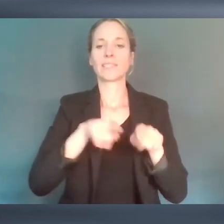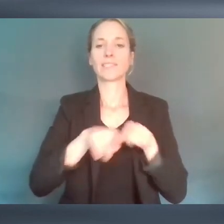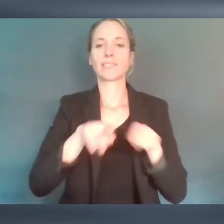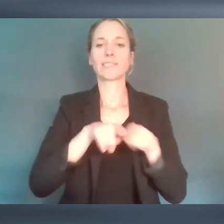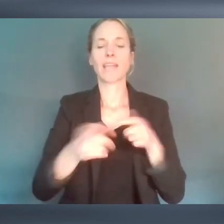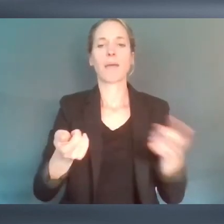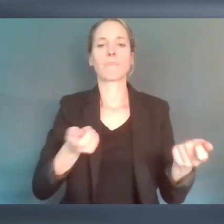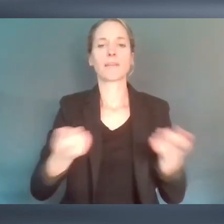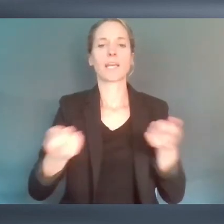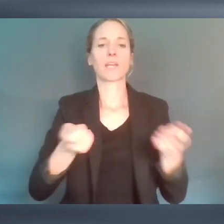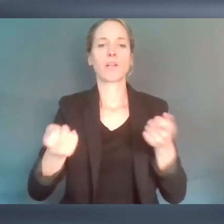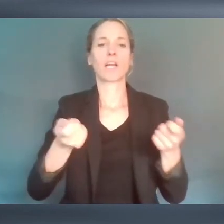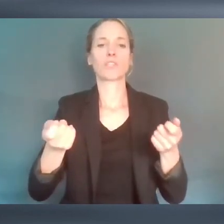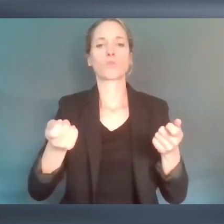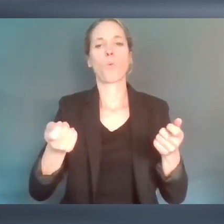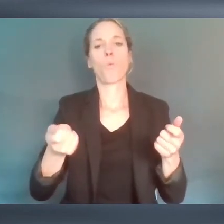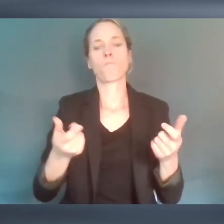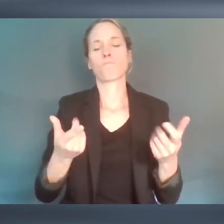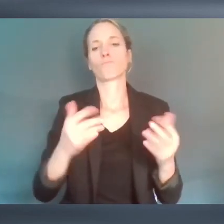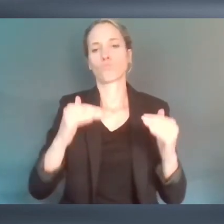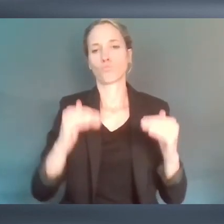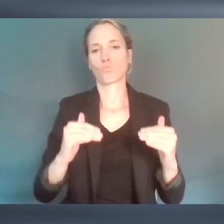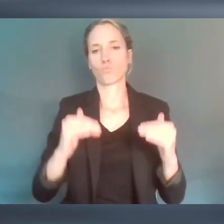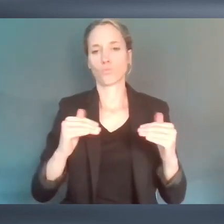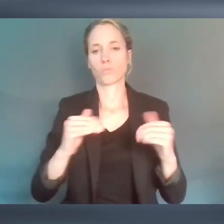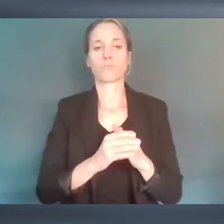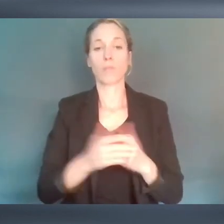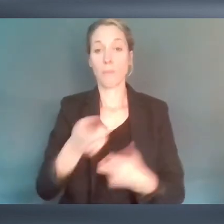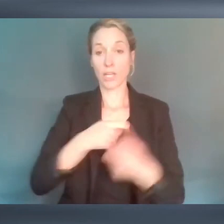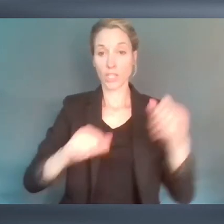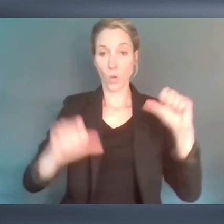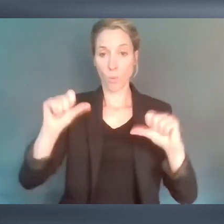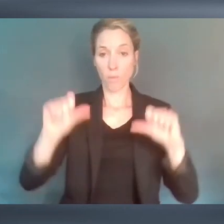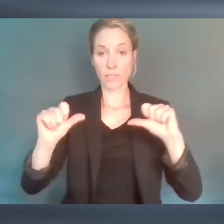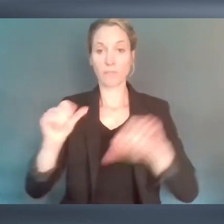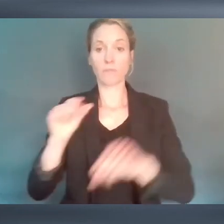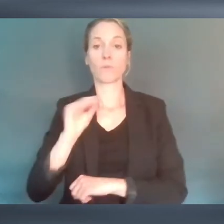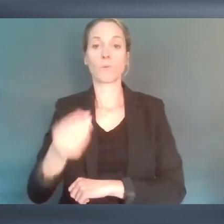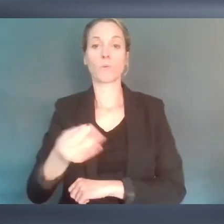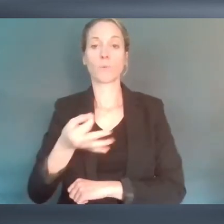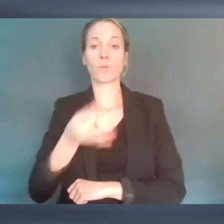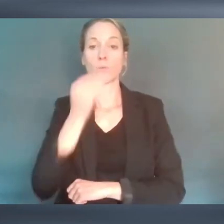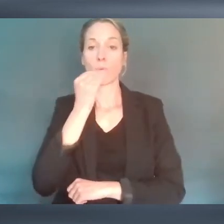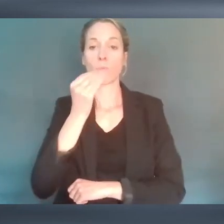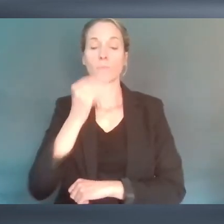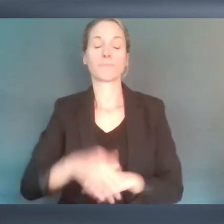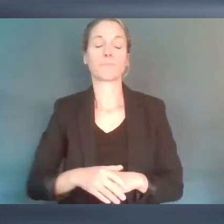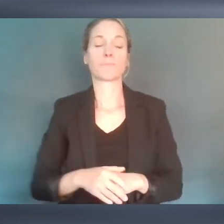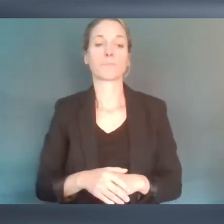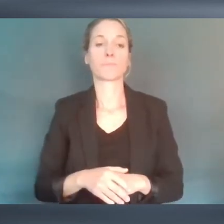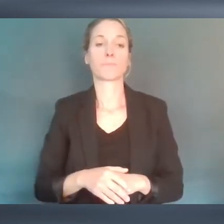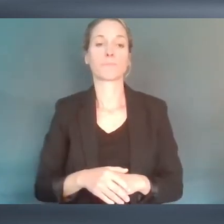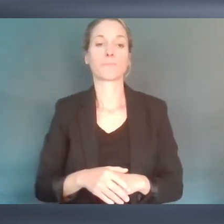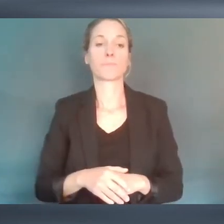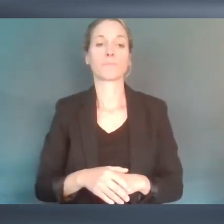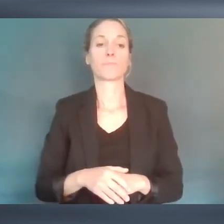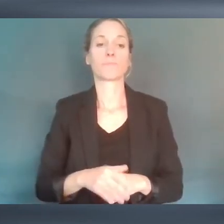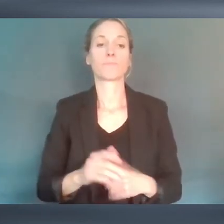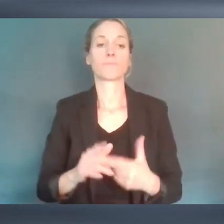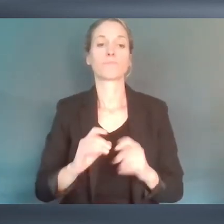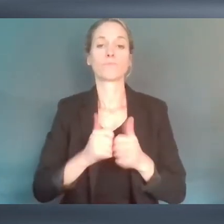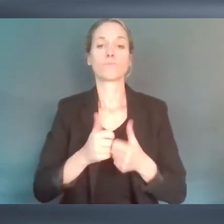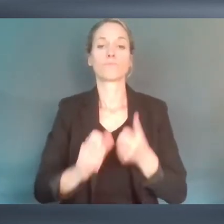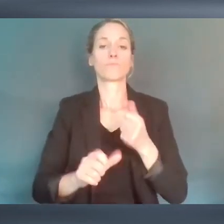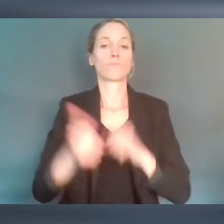compétitif, il l'est, il doit être global, il l'est, et la logique dominante, c'est celle de l'économie de